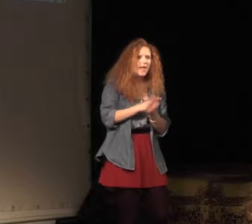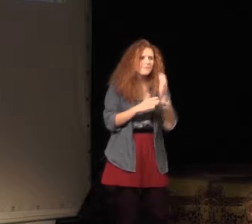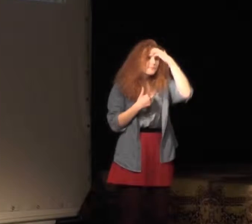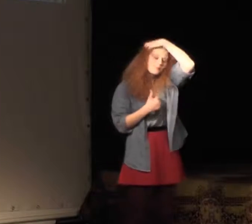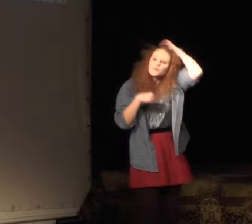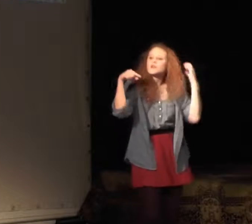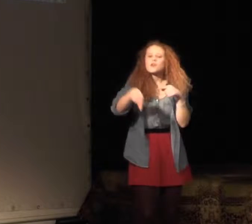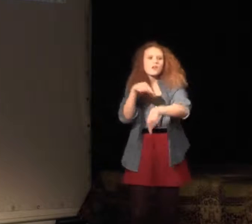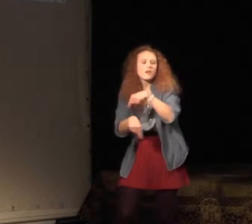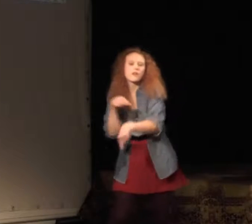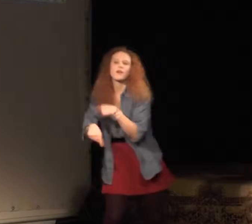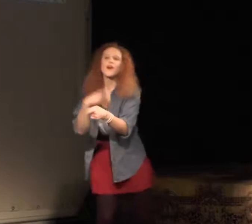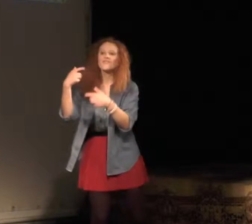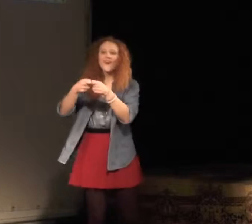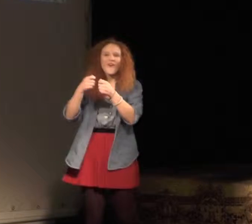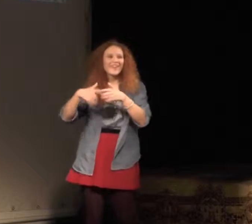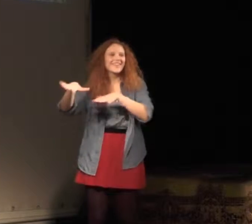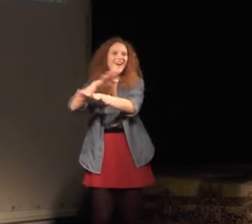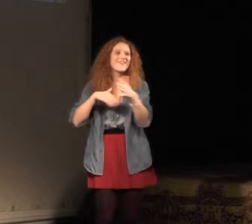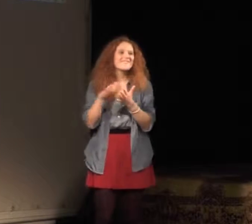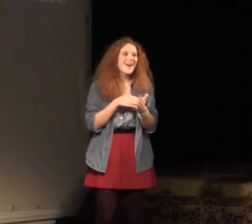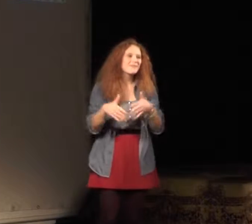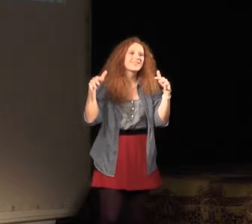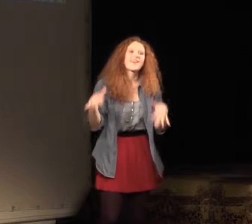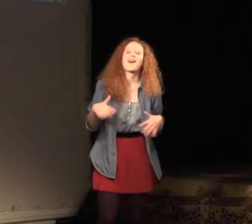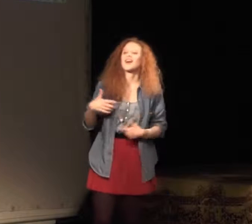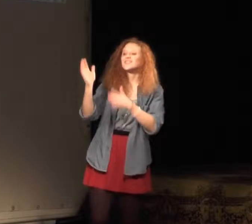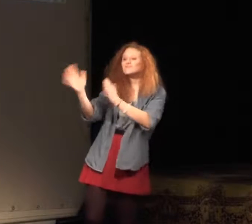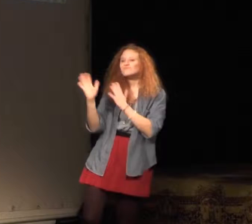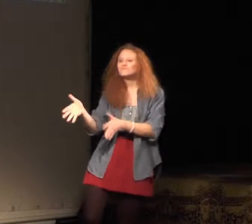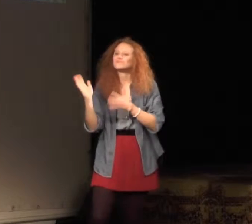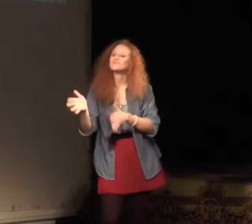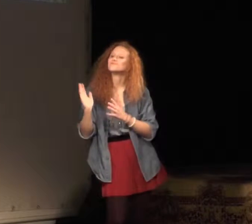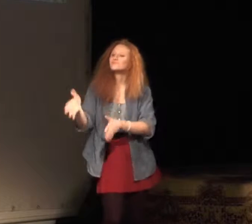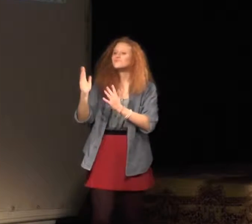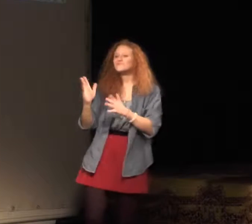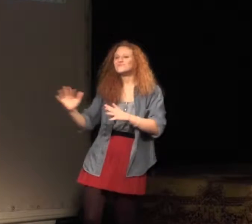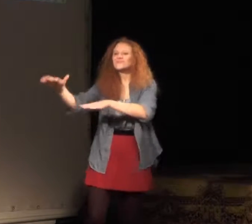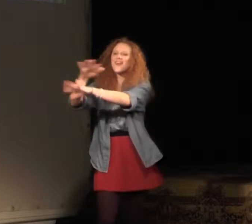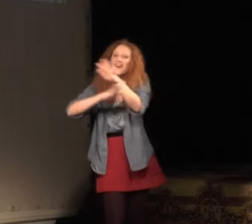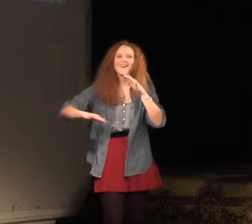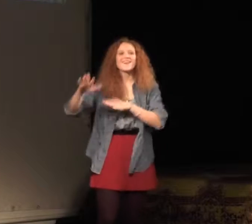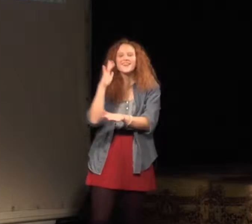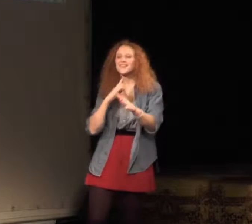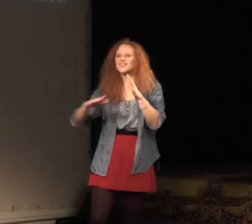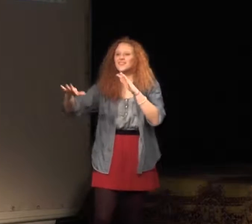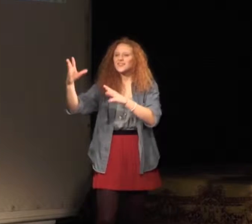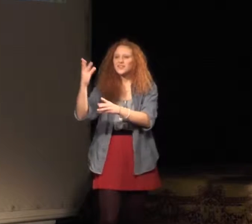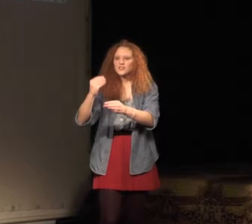kostenlos ich habe vorher farben gesehen wo sind sie denn ich wäre gerne flüchten dass dieser schwarzen welt ich treffen ich treffe meine freunde ihr